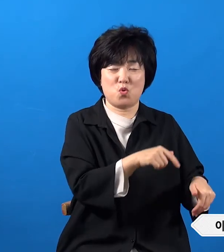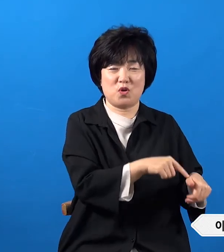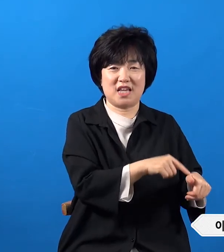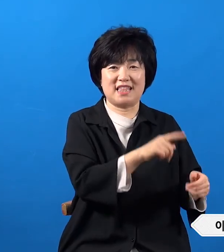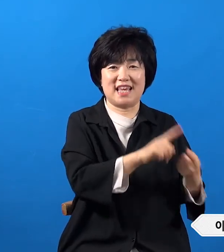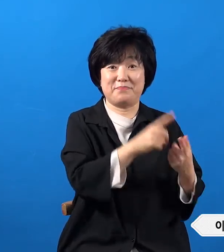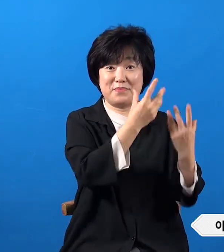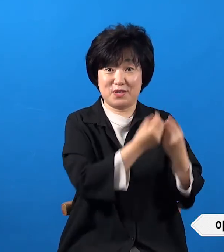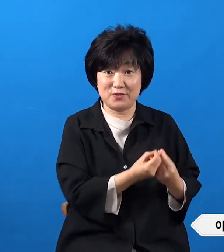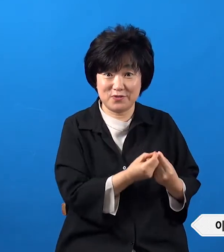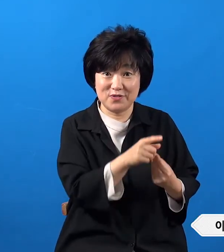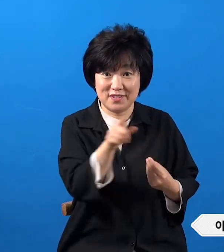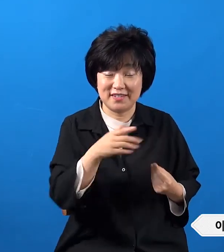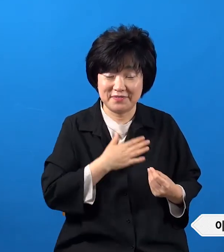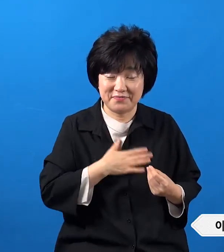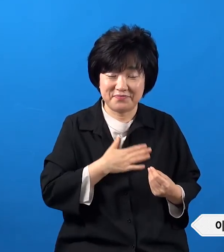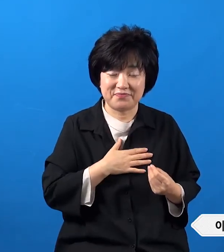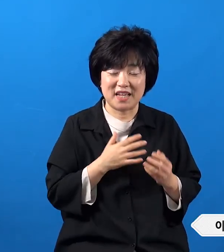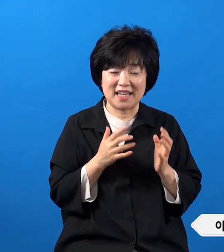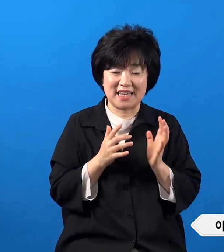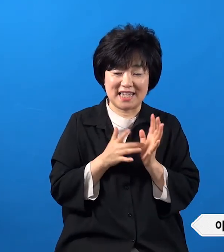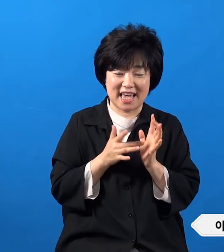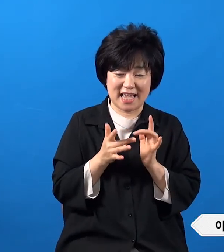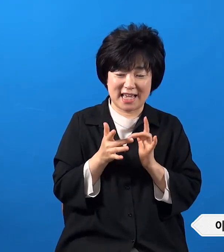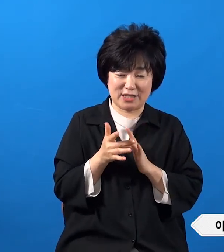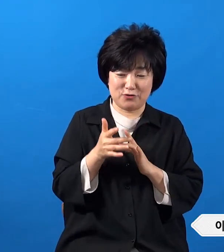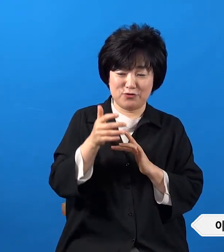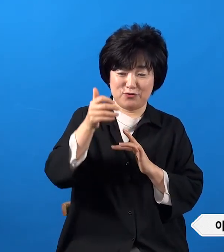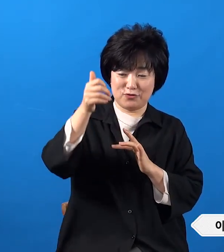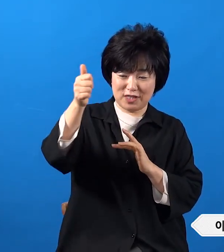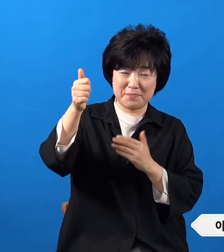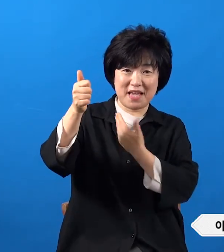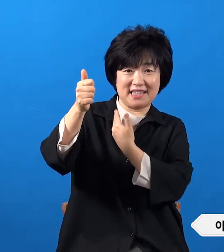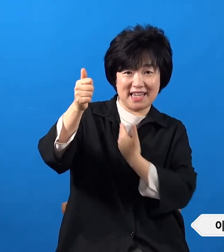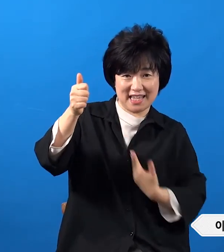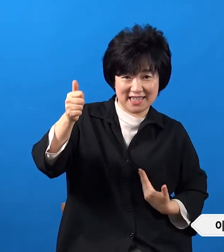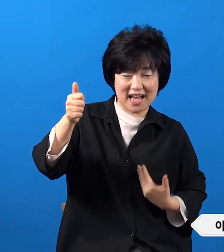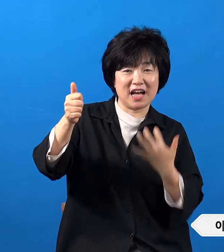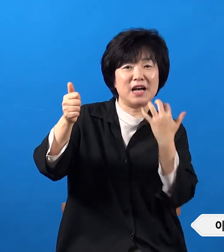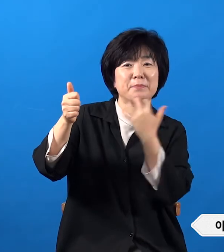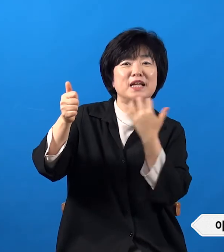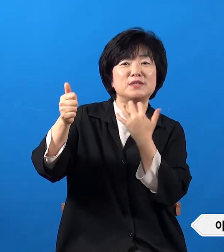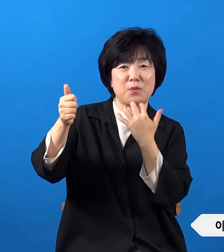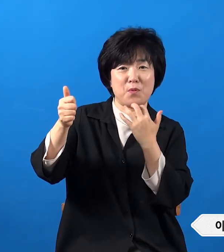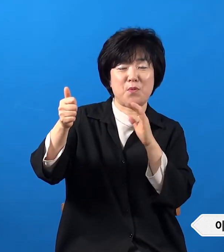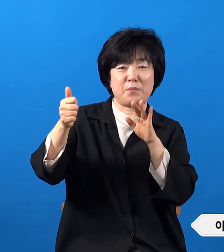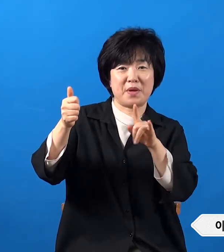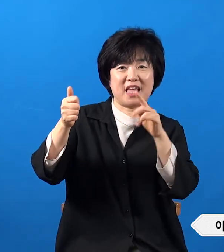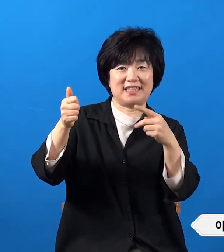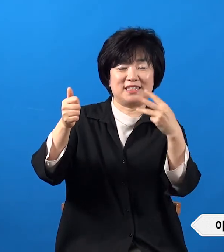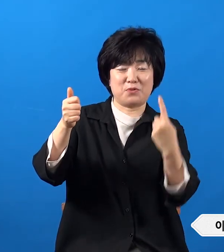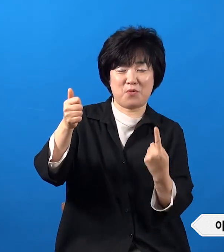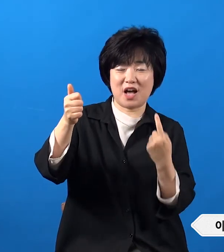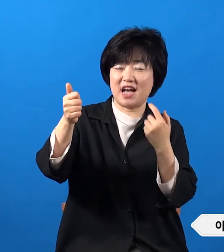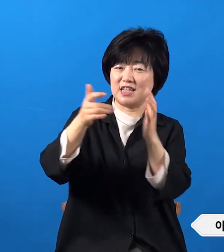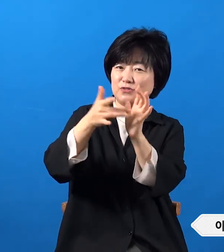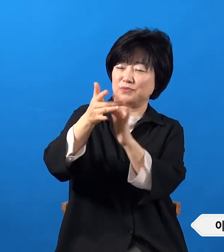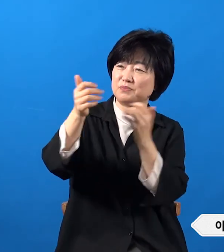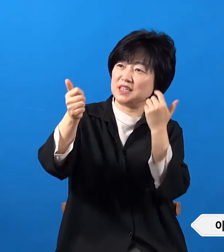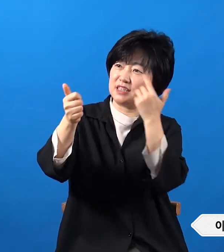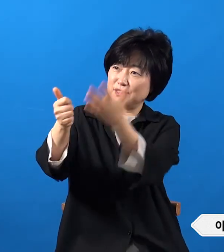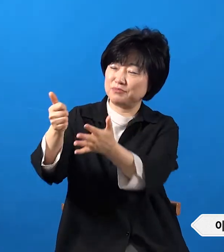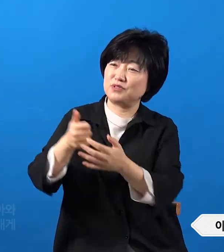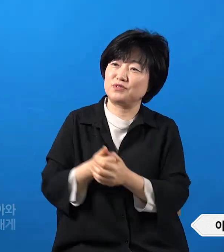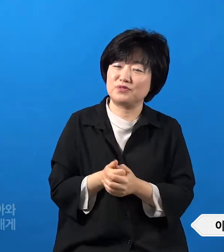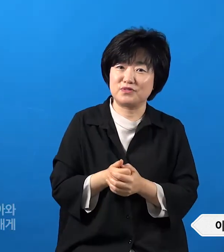오늘 본문의 비유는 예수님의 수제자 베드로의 질문으로 시작합니다. 21절입니다. 같이 읽습니다.